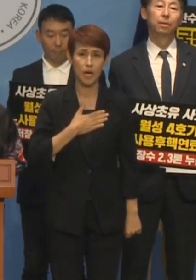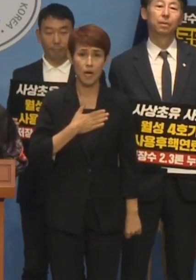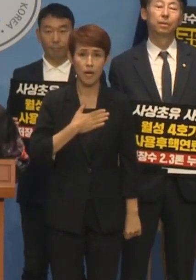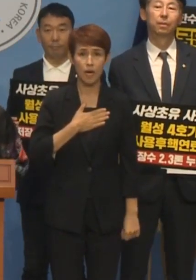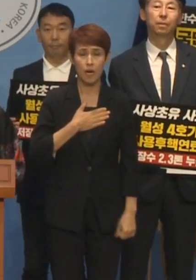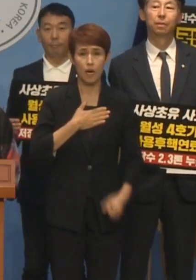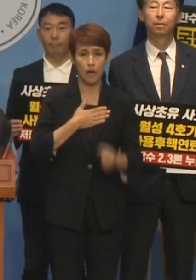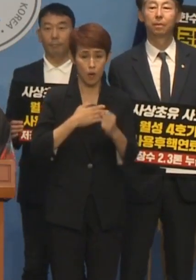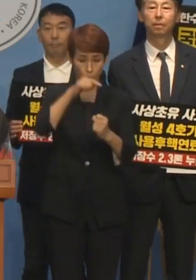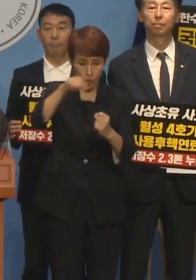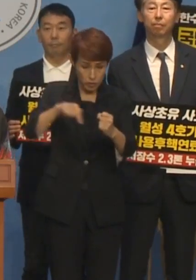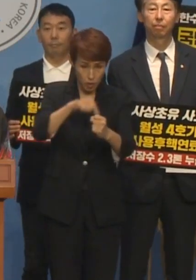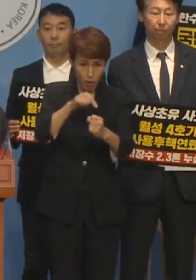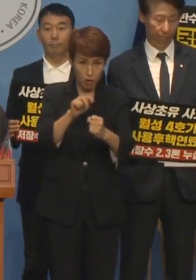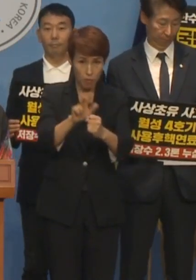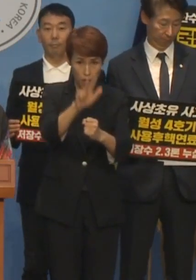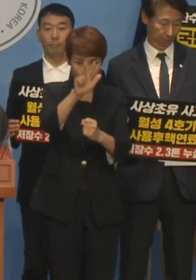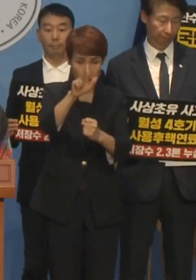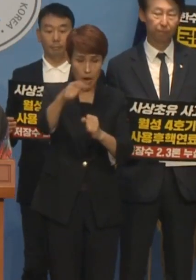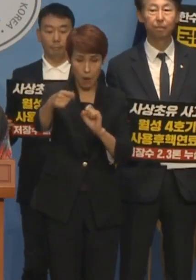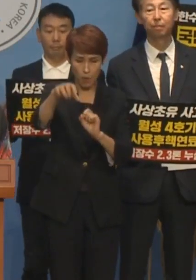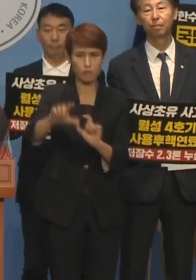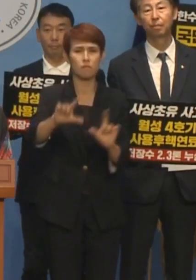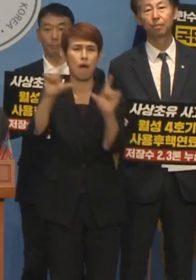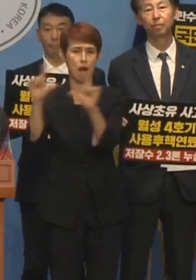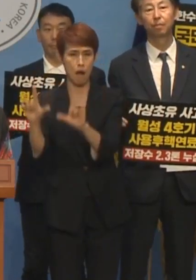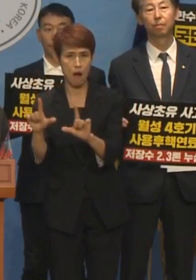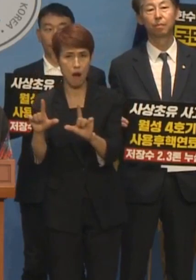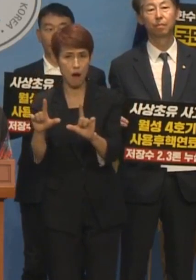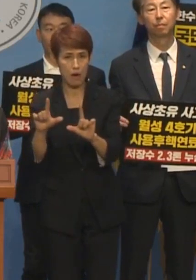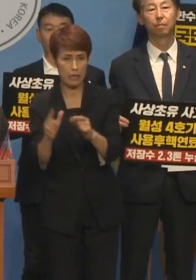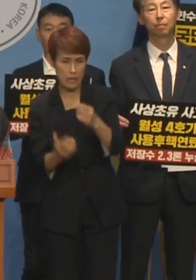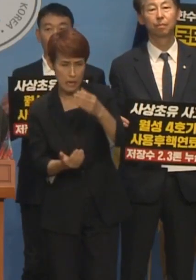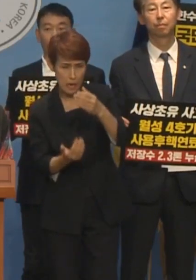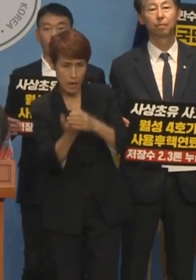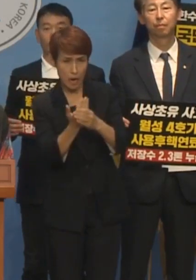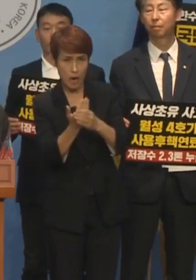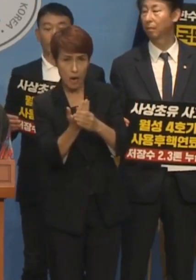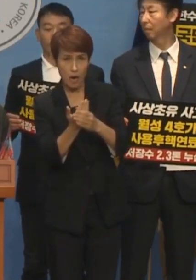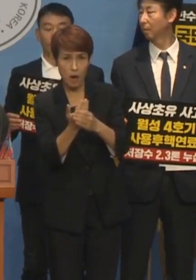원전 가까이에 살면서 원전이 사고가 나지 않아도